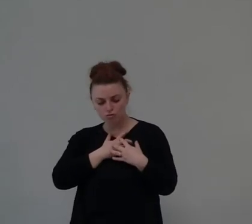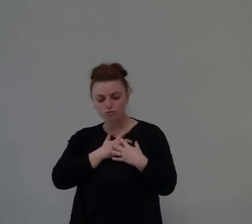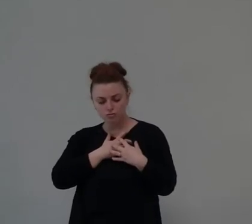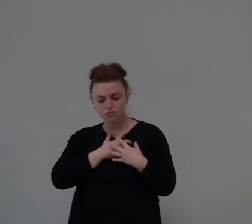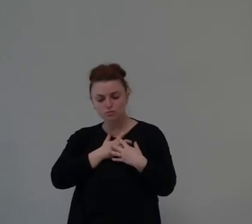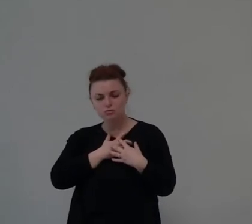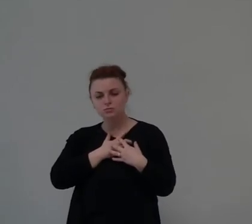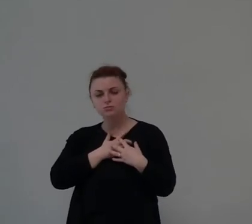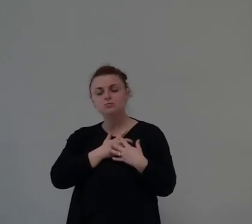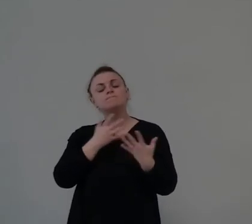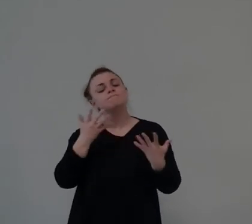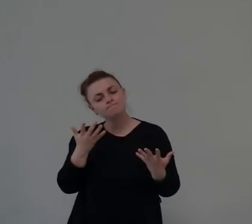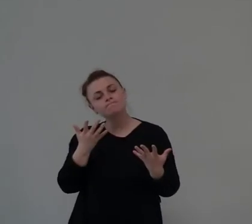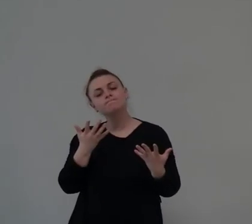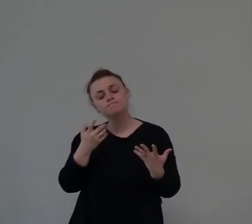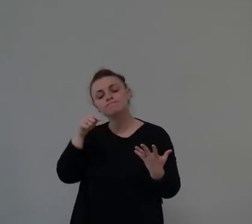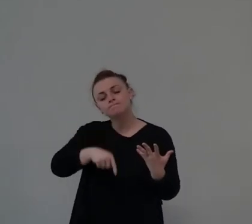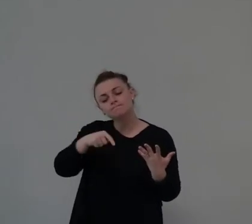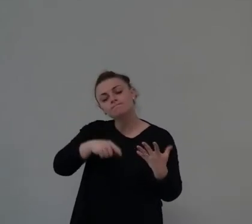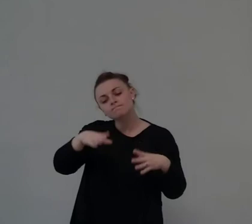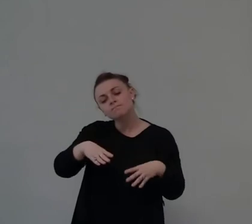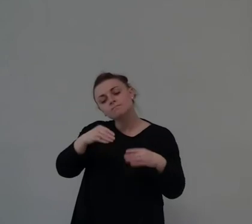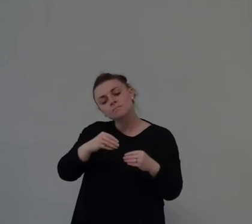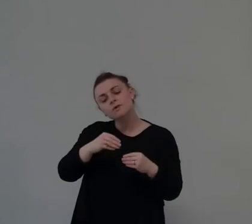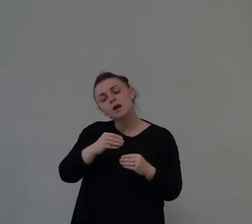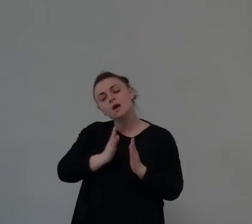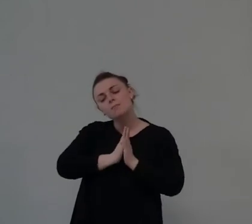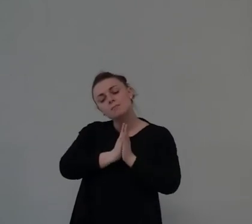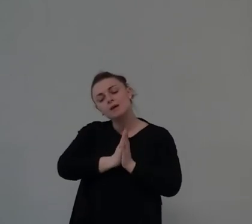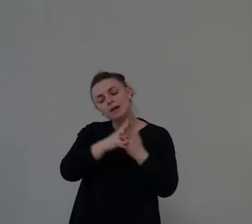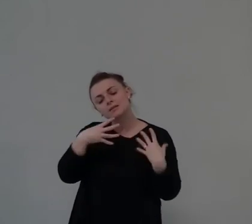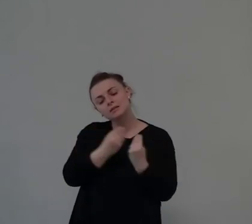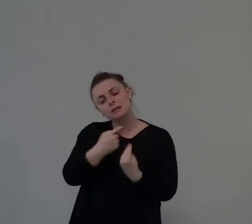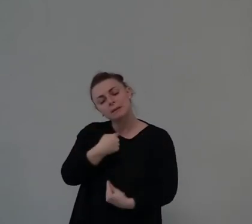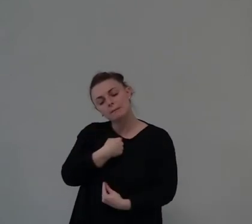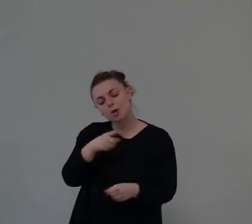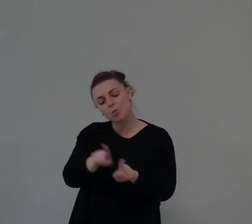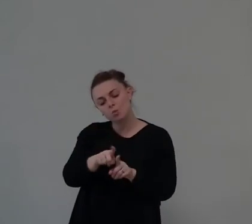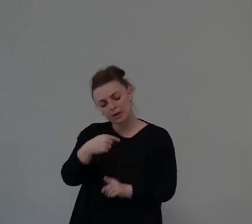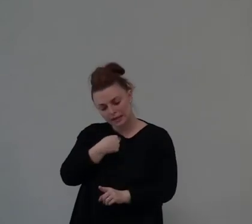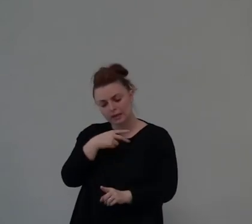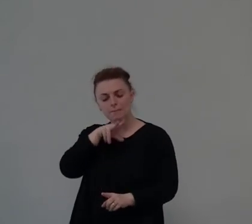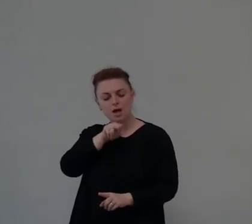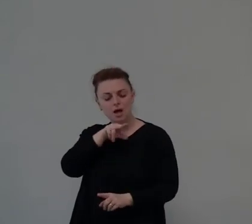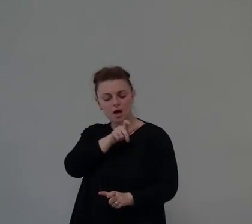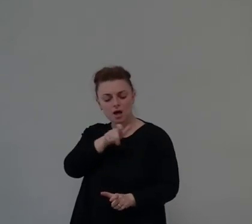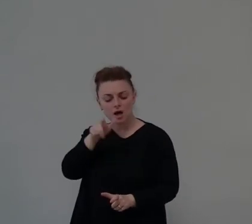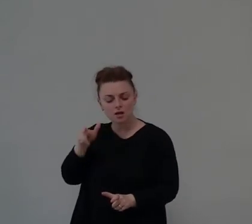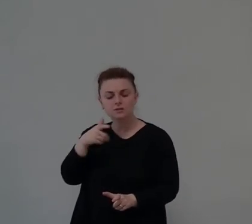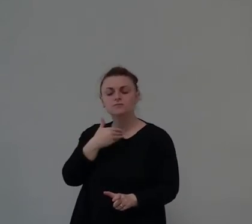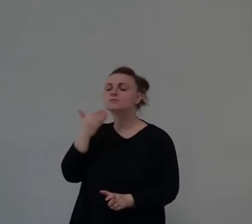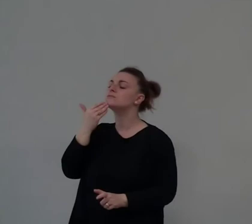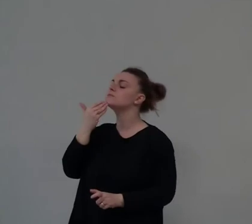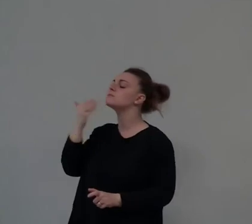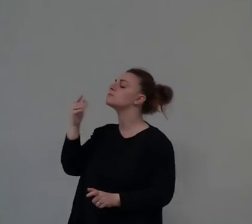con me queste cose nel tuo cuore. Signore Gesù, io ti ringrazio del deserto. Voglio ringraziarti anche